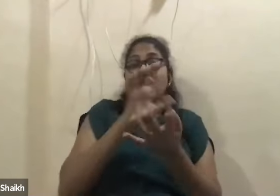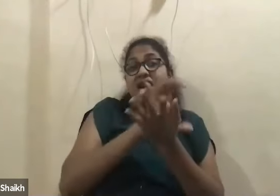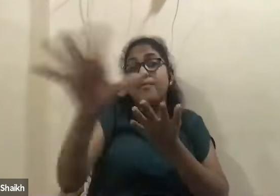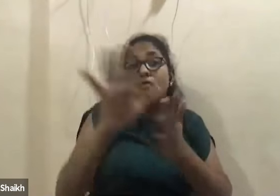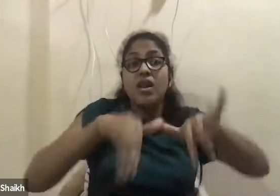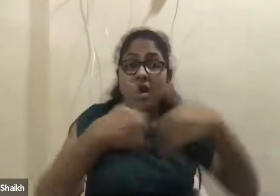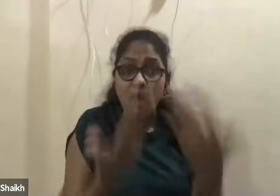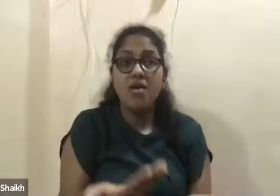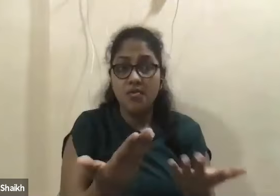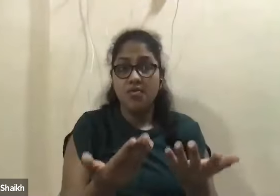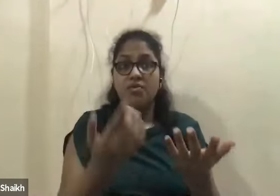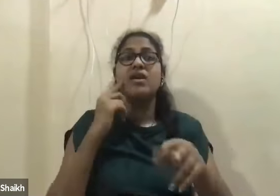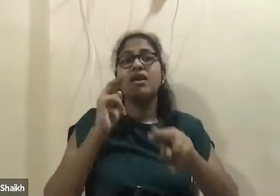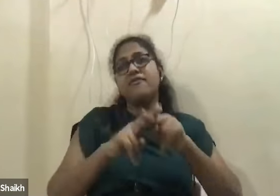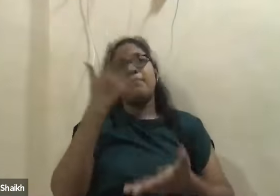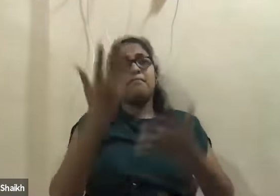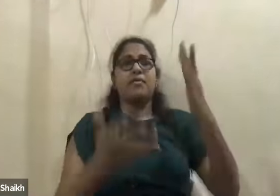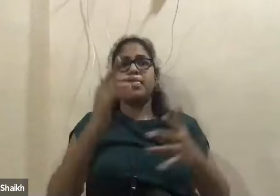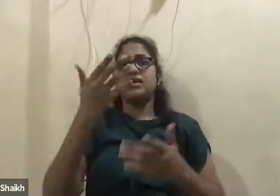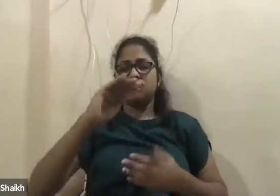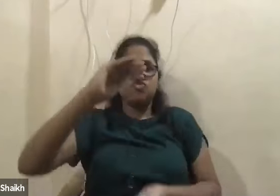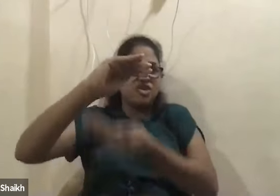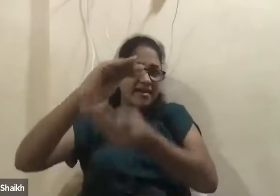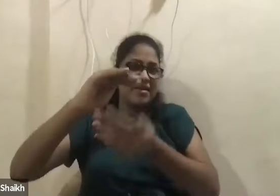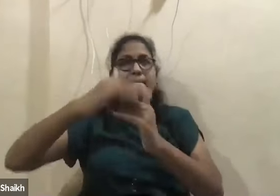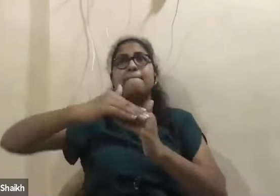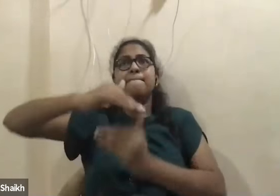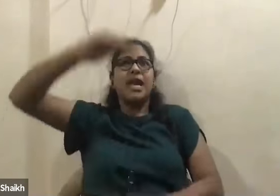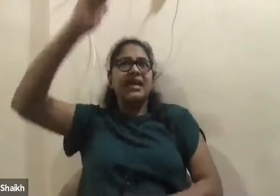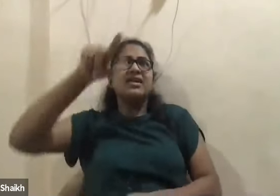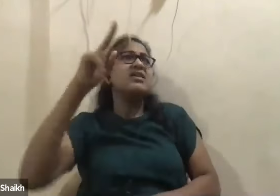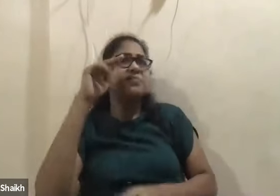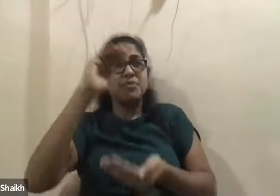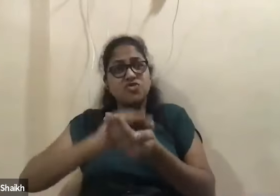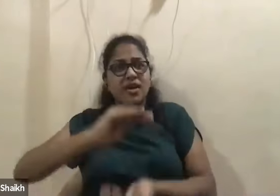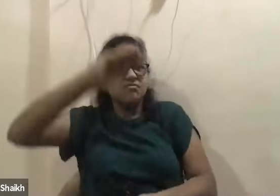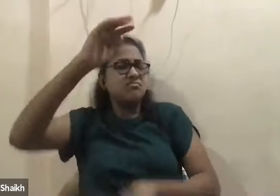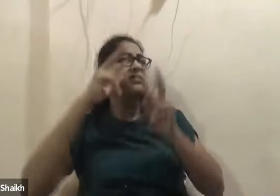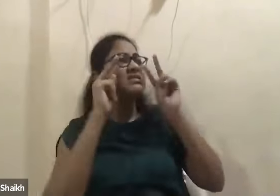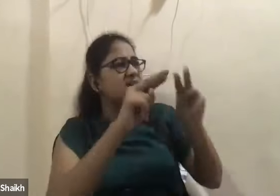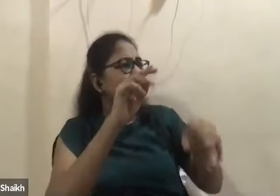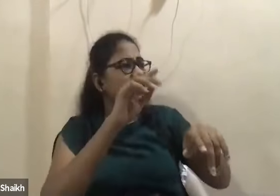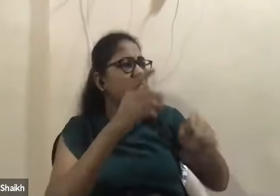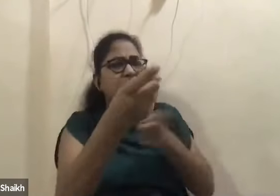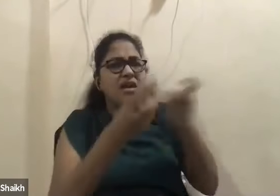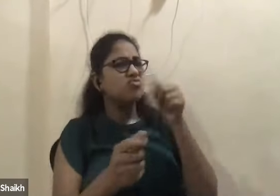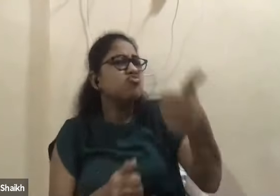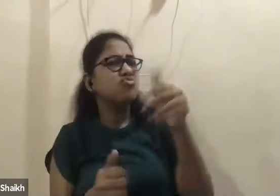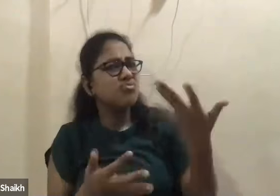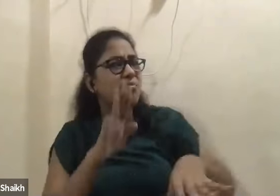योर चाइल्ड वांट्स टू रिमूव, कल को उसको दिख रहा है कि इट्स नॉट बीइंग गवर्न प्रॉपर्ली, देन इट कैन ओनली the